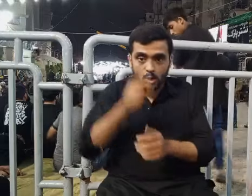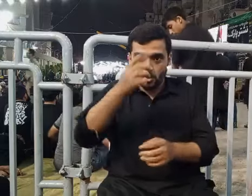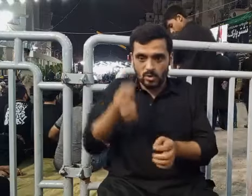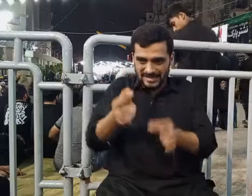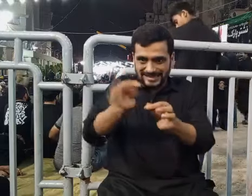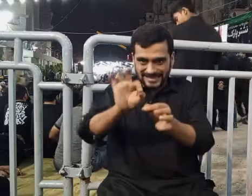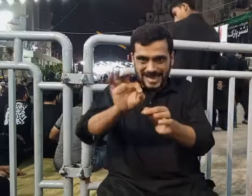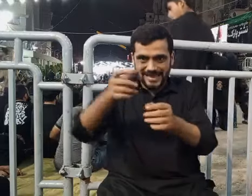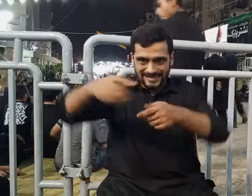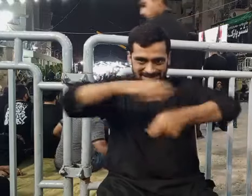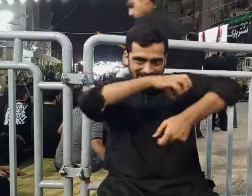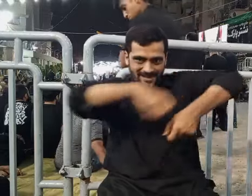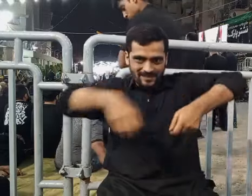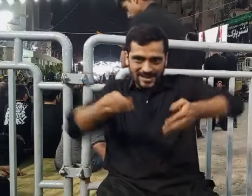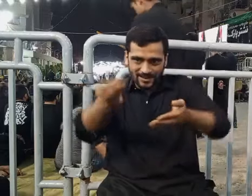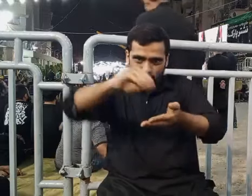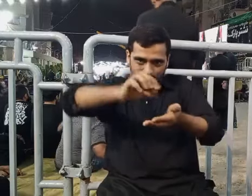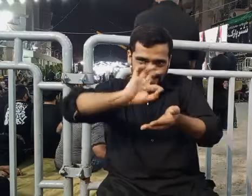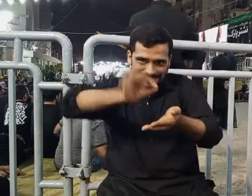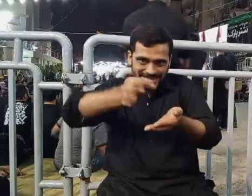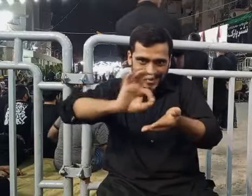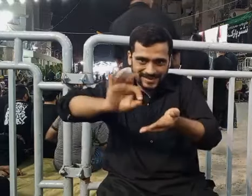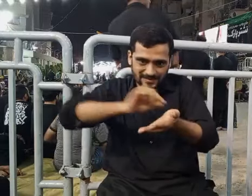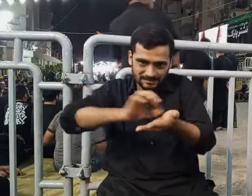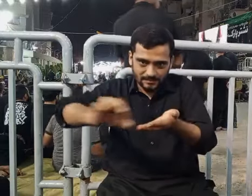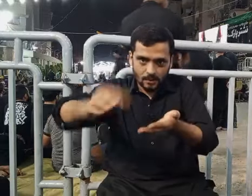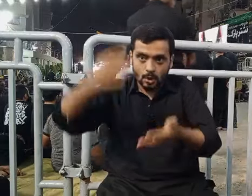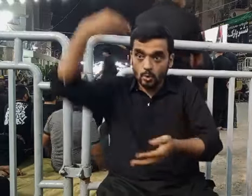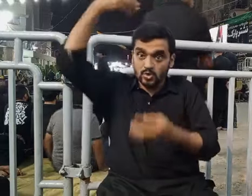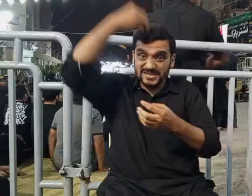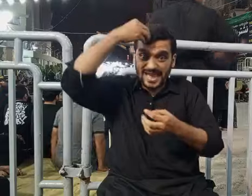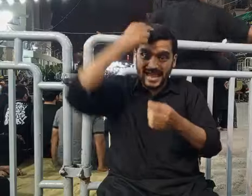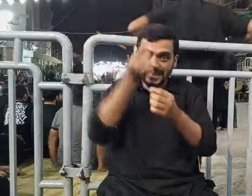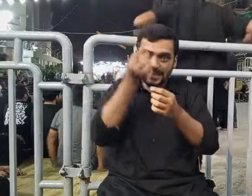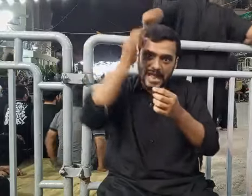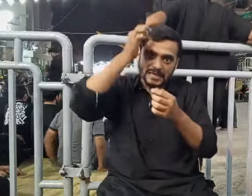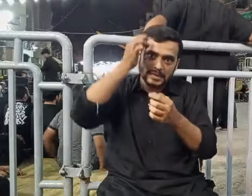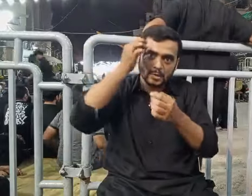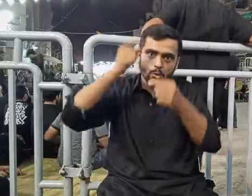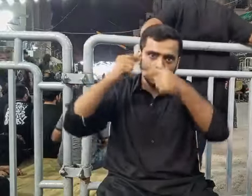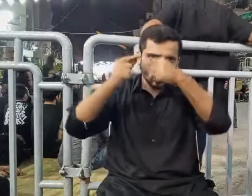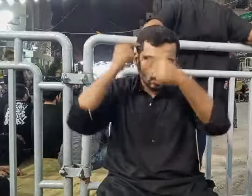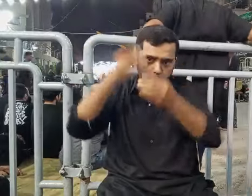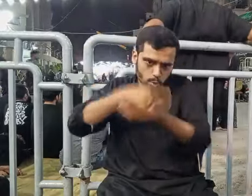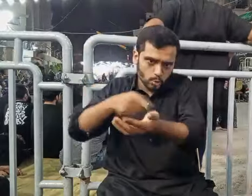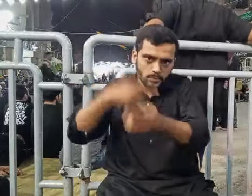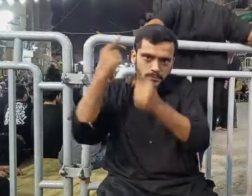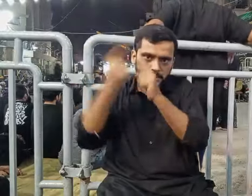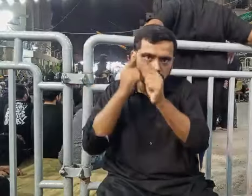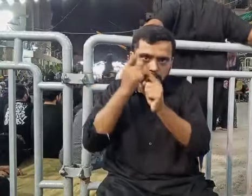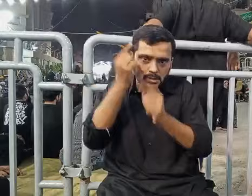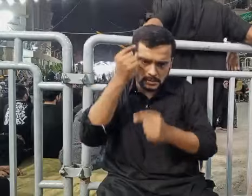اب ظاہری طور پر مسئلے میں کوئی امکان نہیں تو وصیت کو پوری کر دیں. جیسے ہی طبیب نے کہا کہ زہر کا اثر مرض تک آ چکا